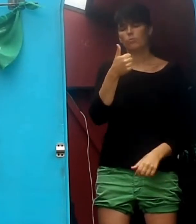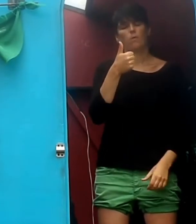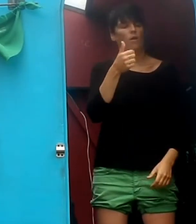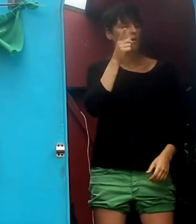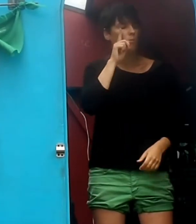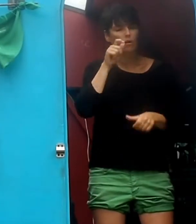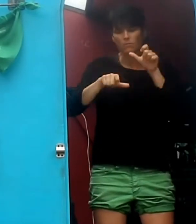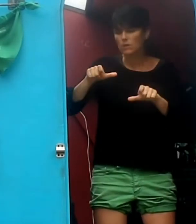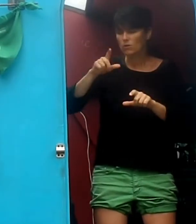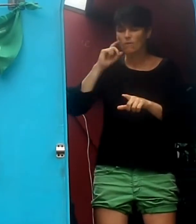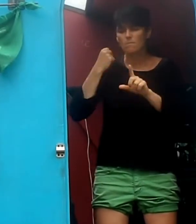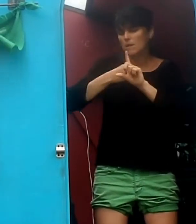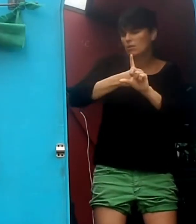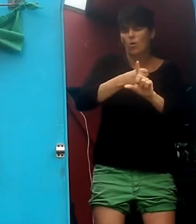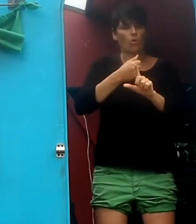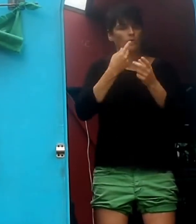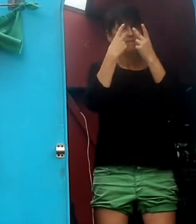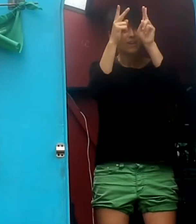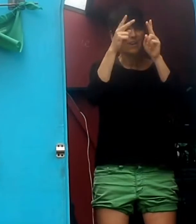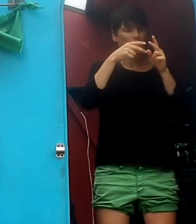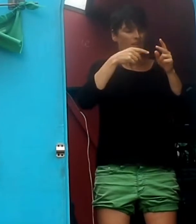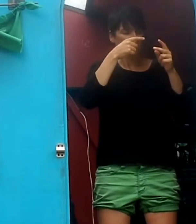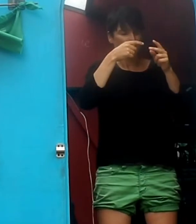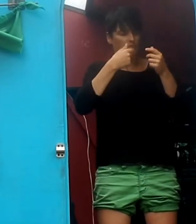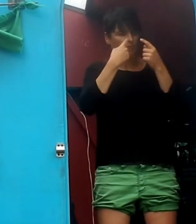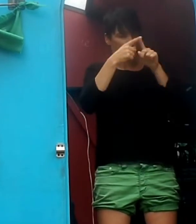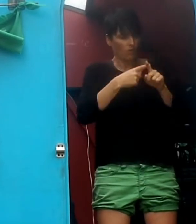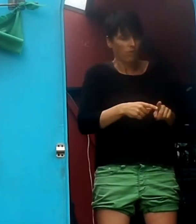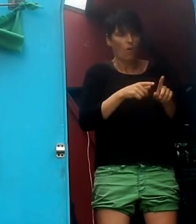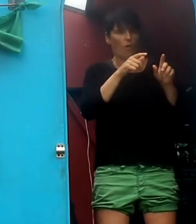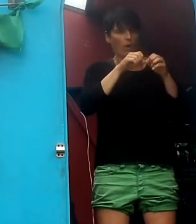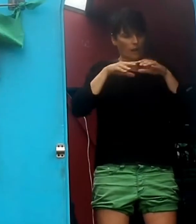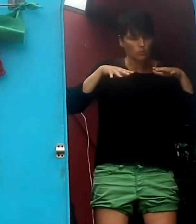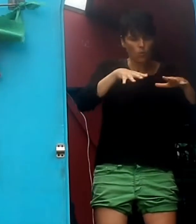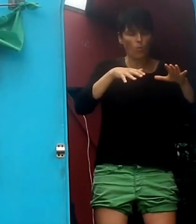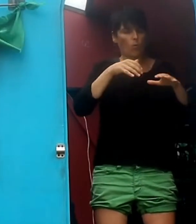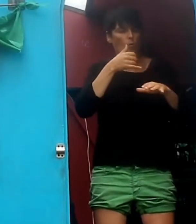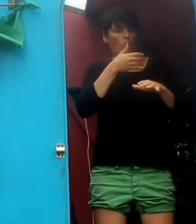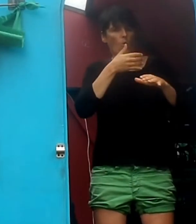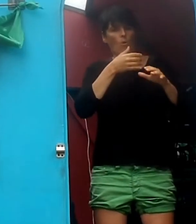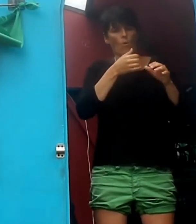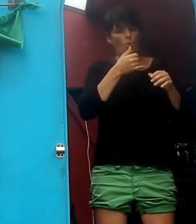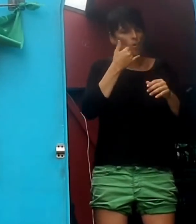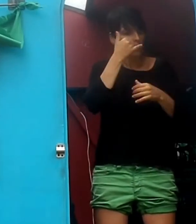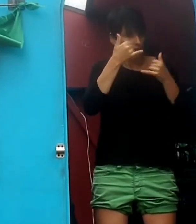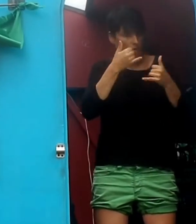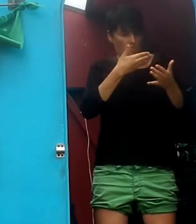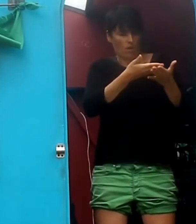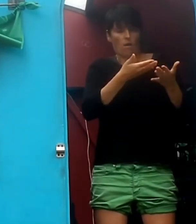militantes de différentes villes de cette ligne téléphonique et de ce réseau